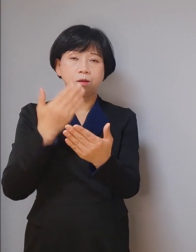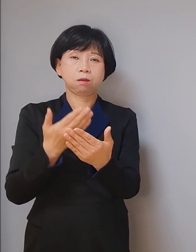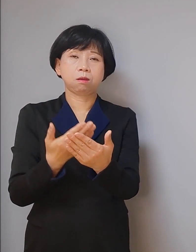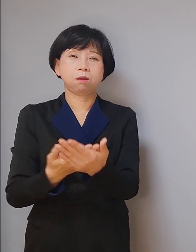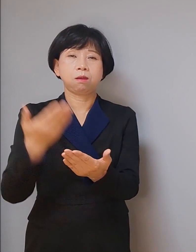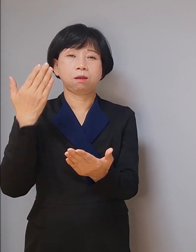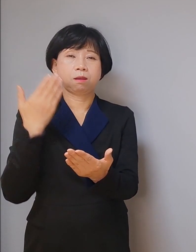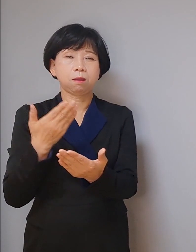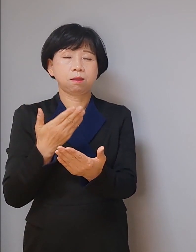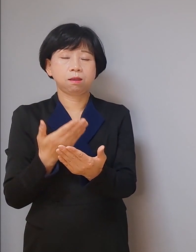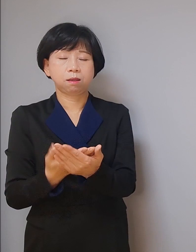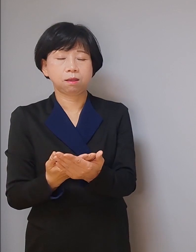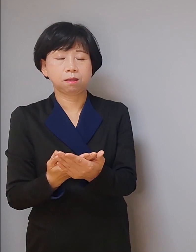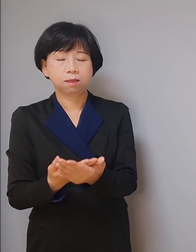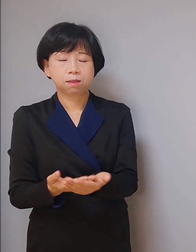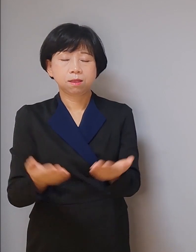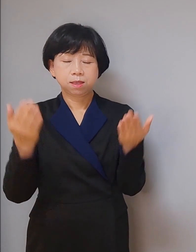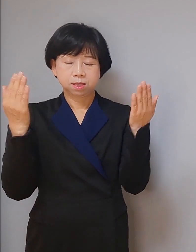인도하소서.